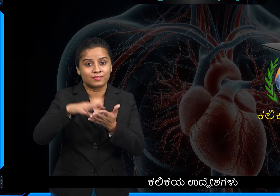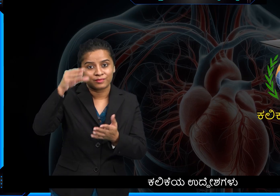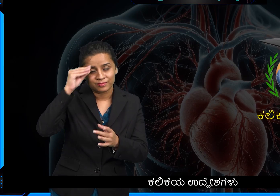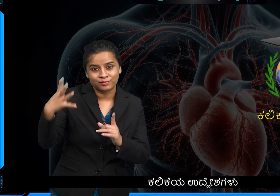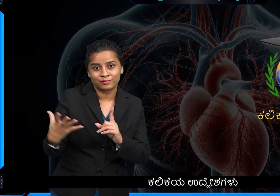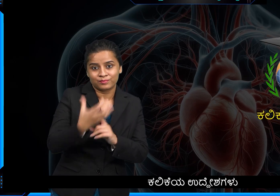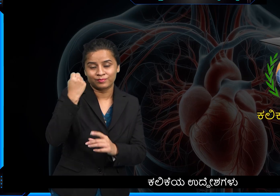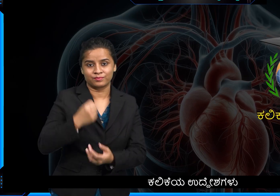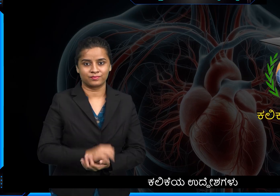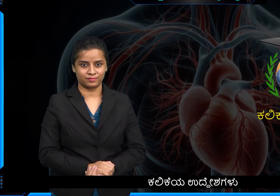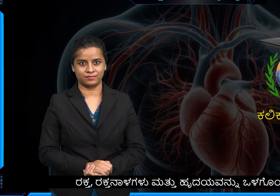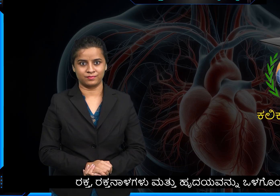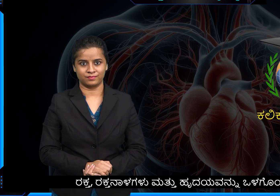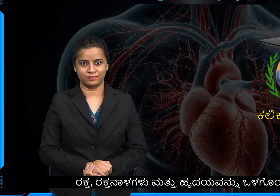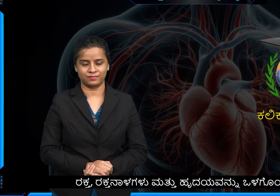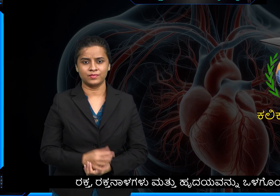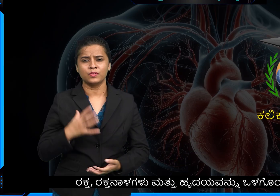ಕಲಿಕೆಯ ಉದ್ದೇಶಗಳು